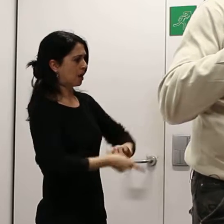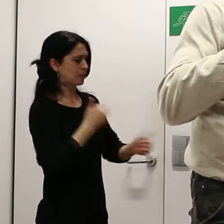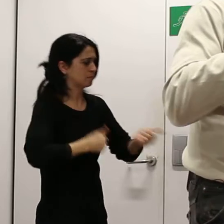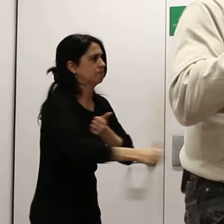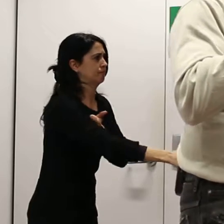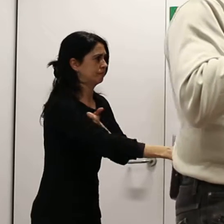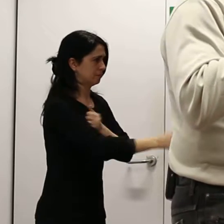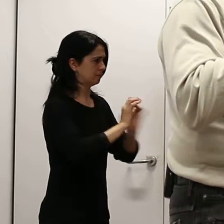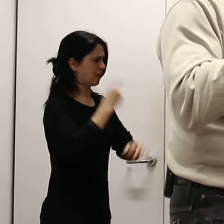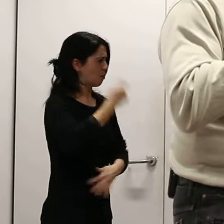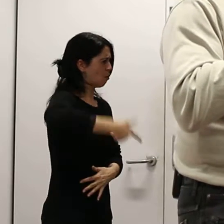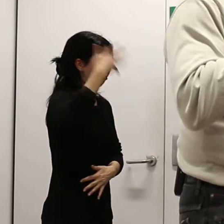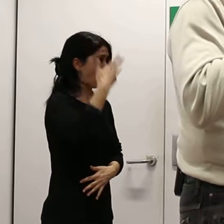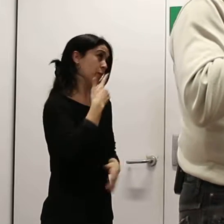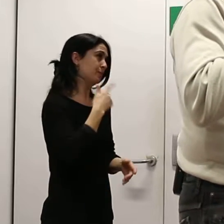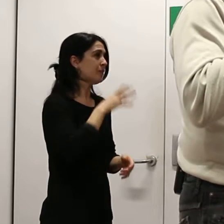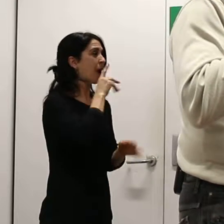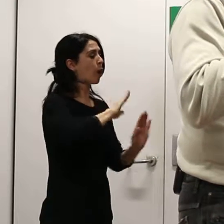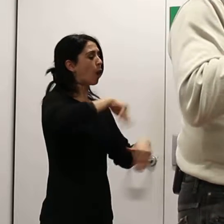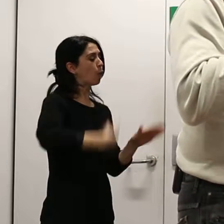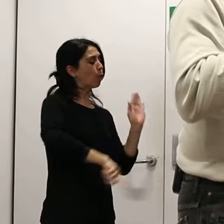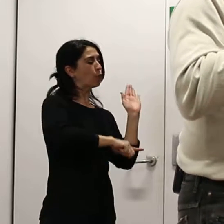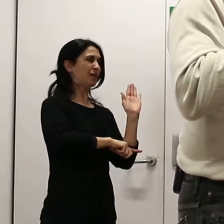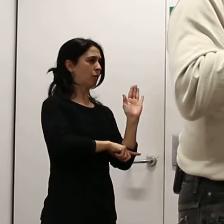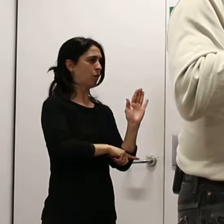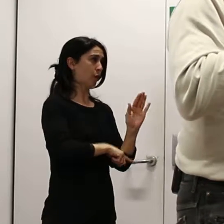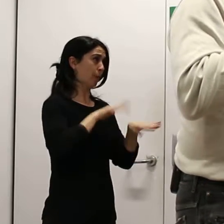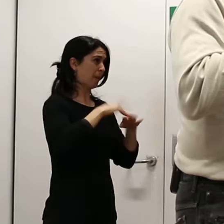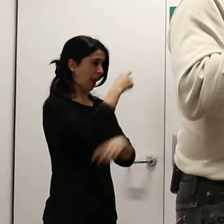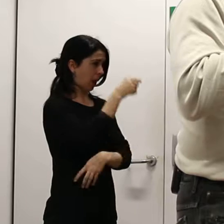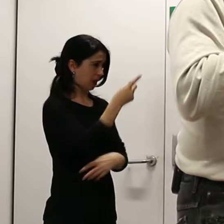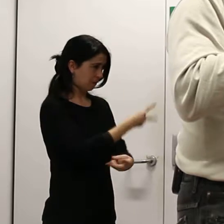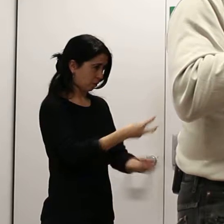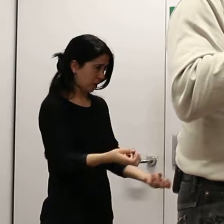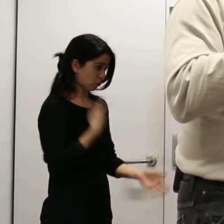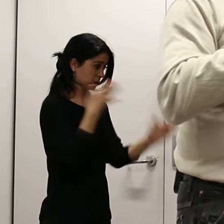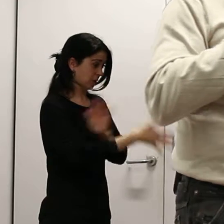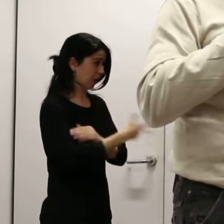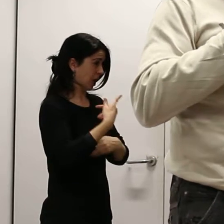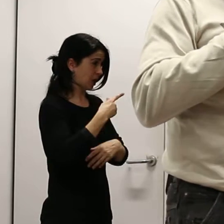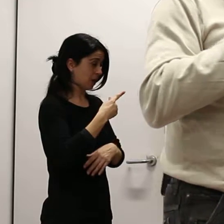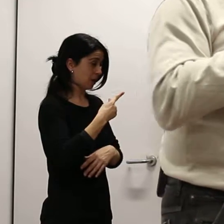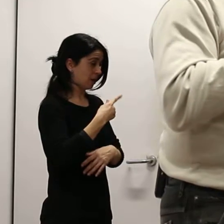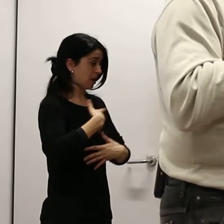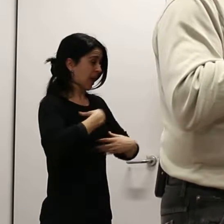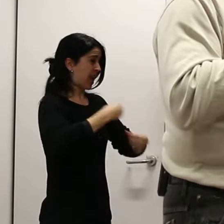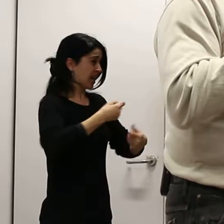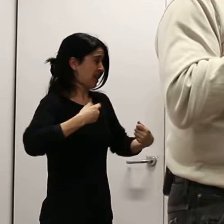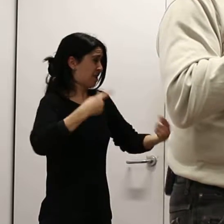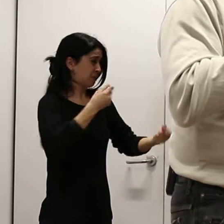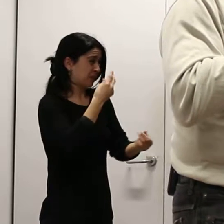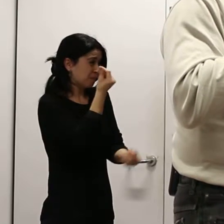Por una vez que no nos quedamos los últimos, va y es para mal. En ese contexto, la parte de la pobreza, que llamamos pobreza